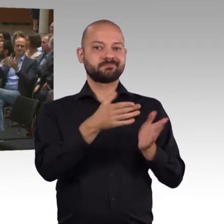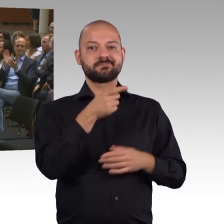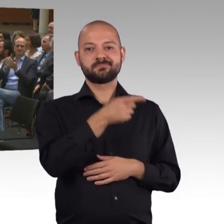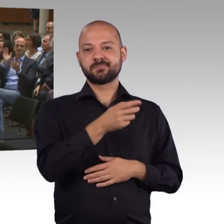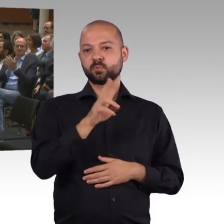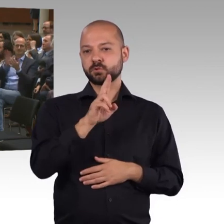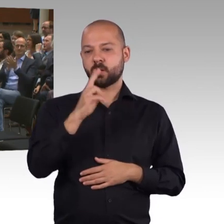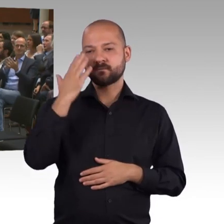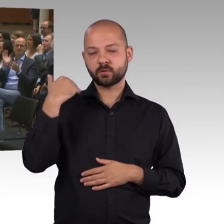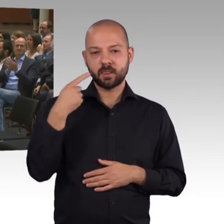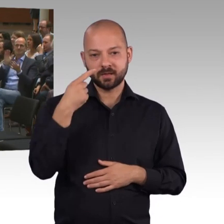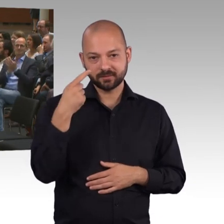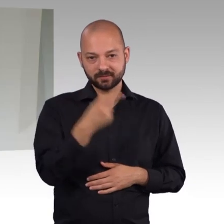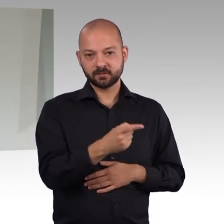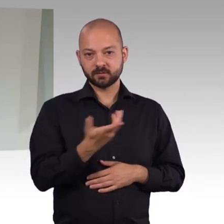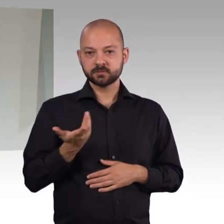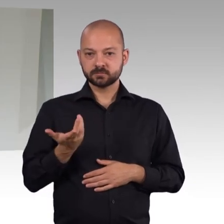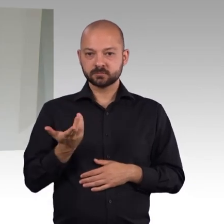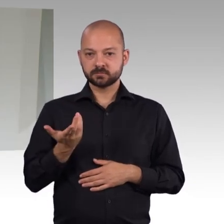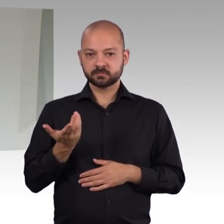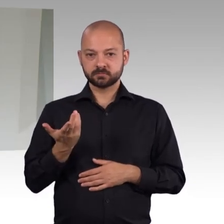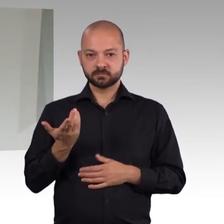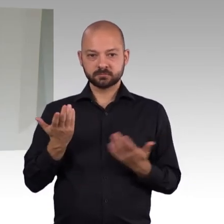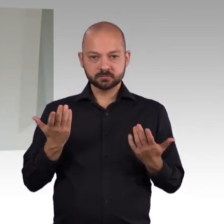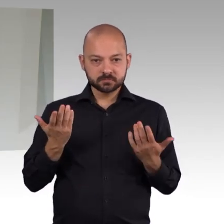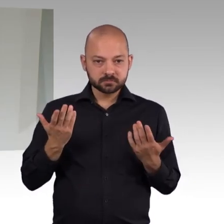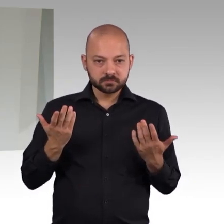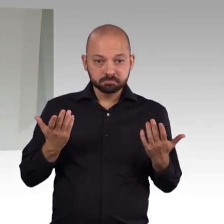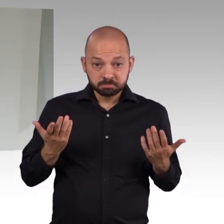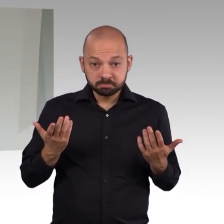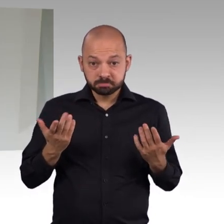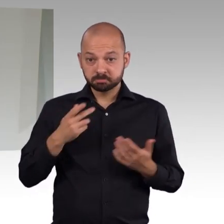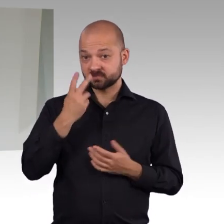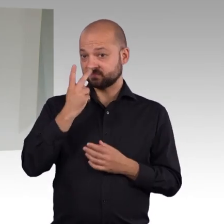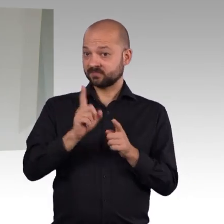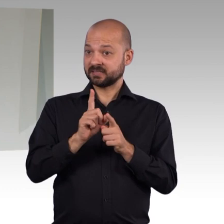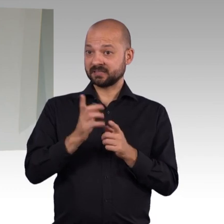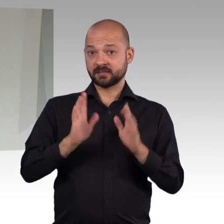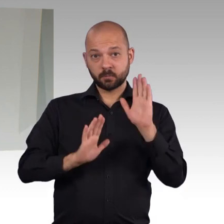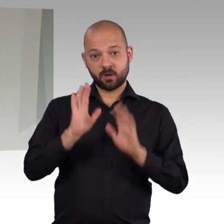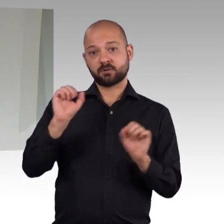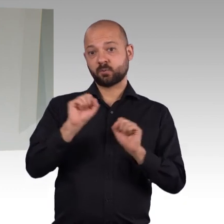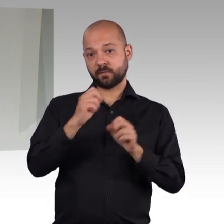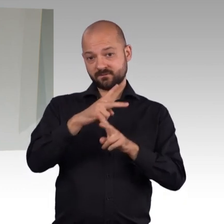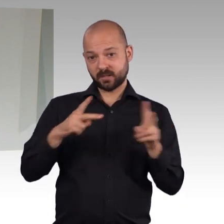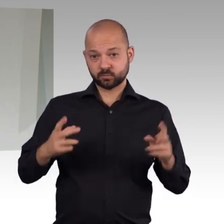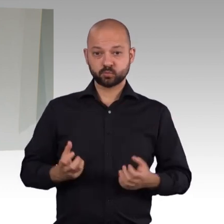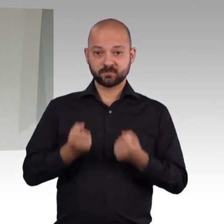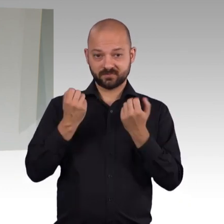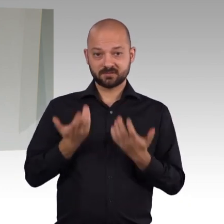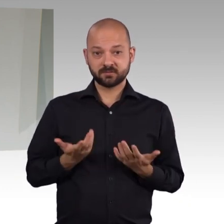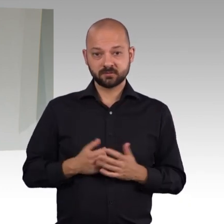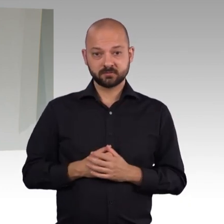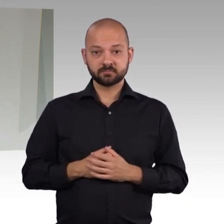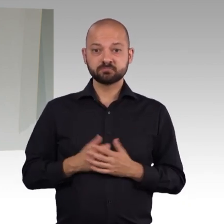Dazu kommt, Frau von der Leyen ist mit den Stimmen von den Salvinis, den Webers und auch den Orbans gewählt